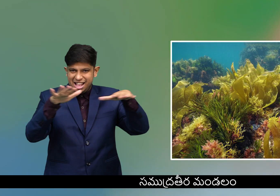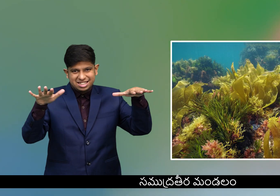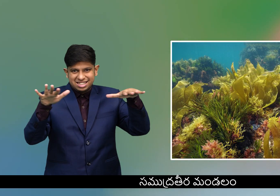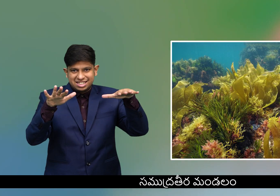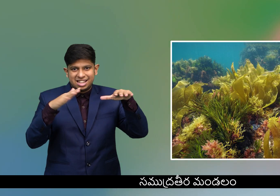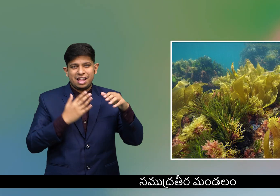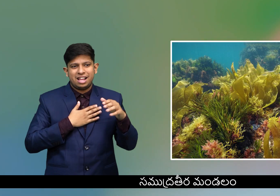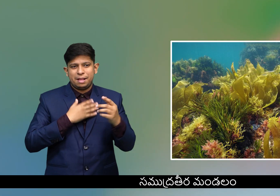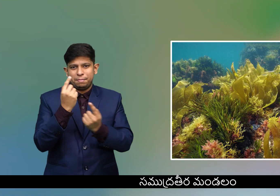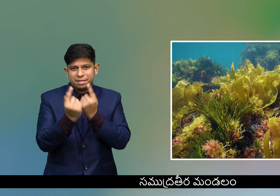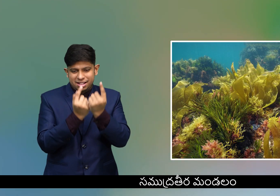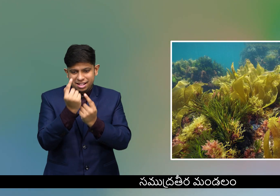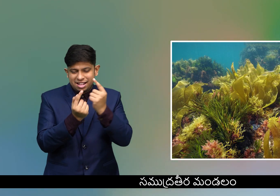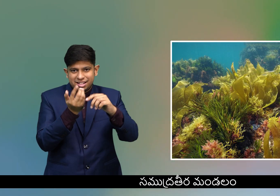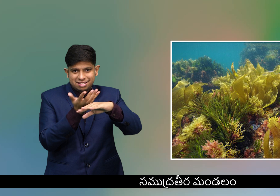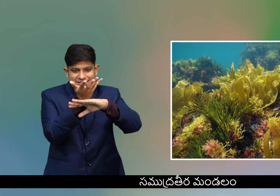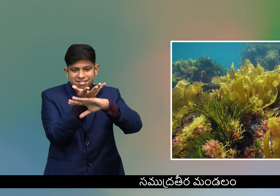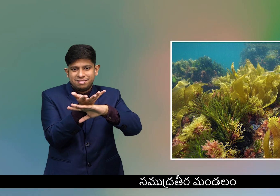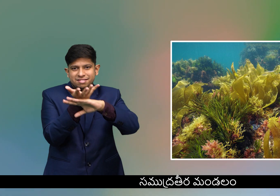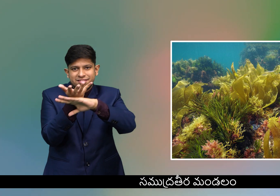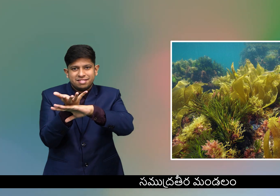సముద్రతీర మండలం,